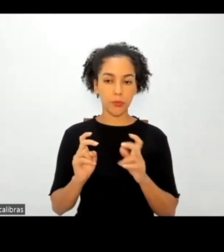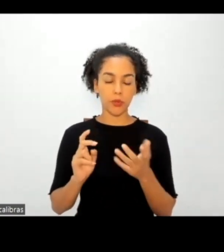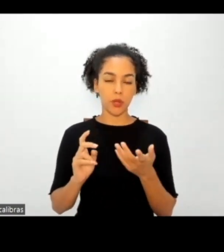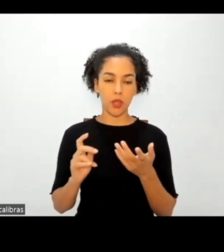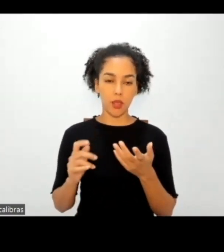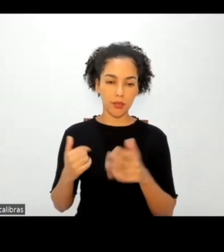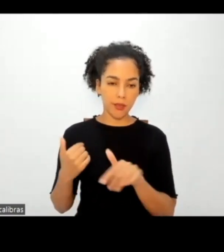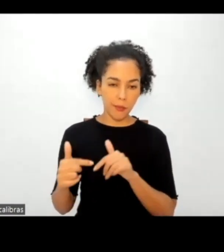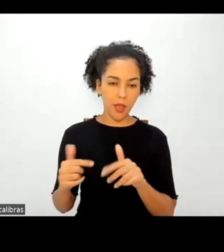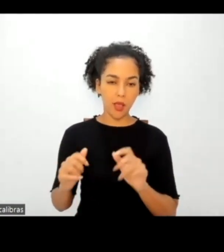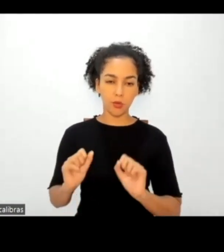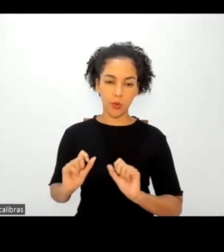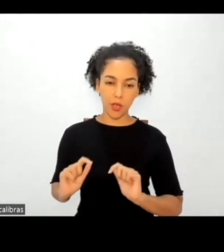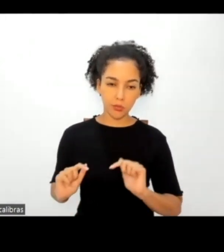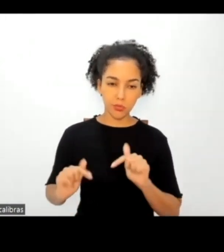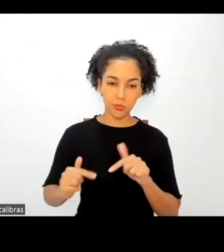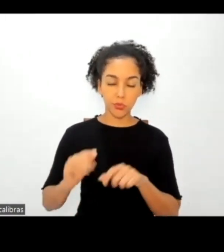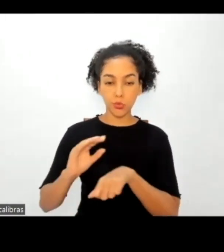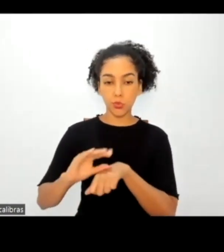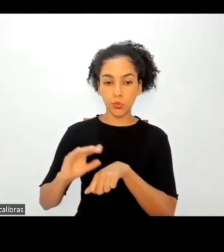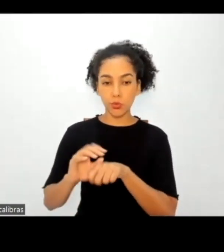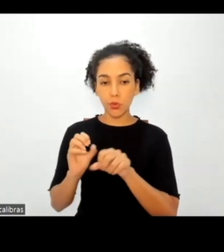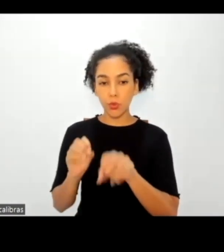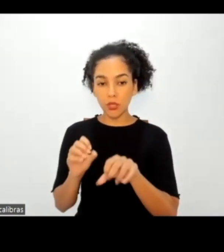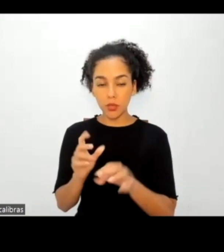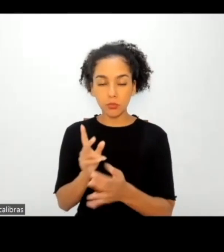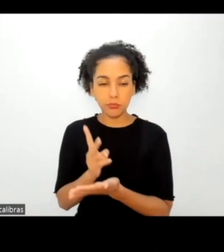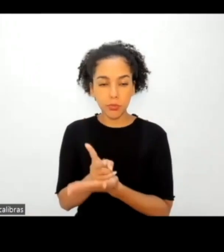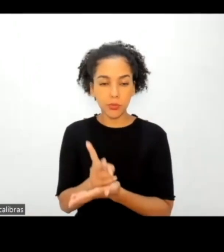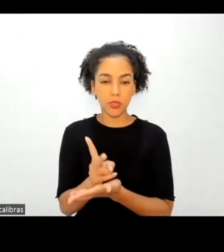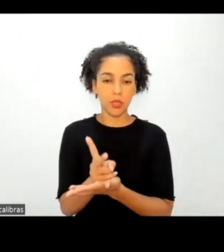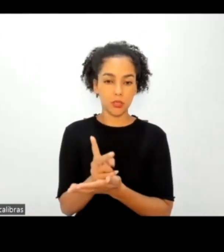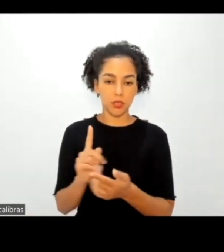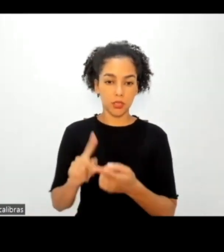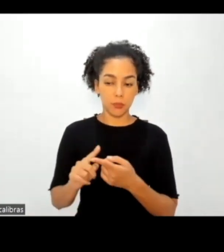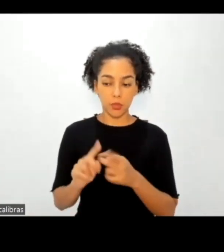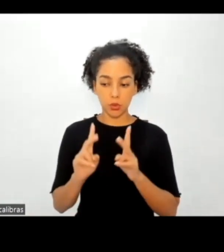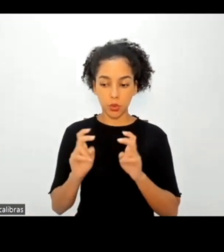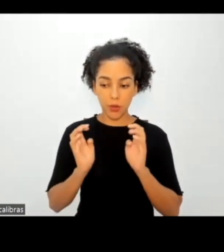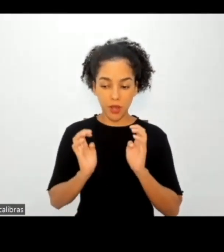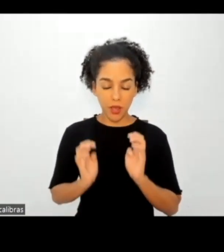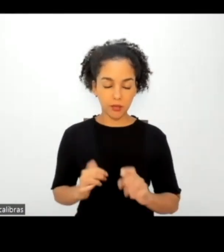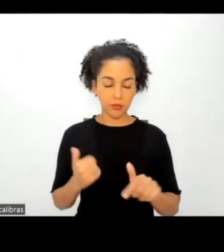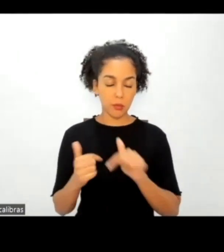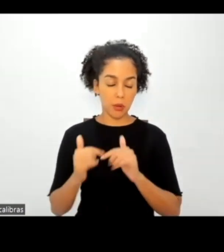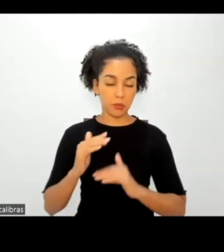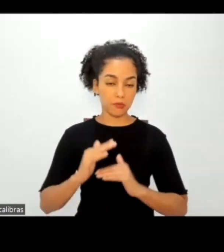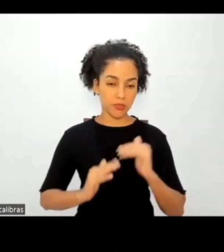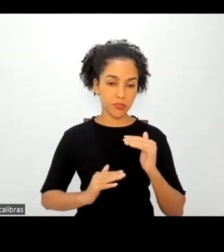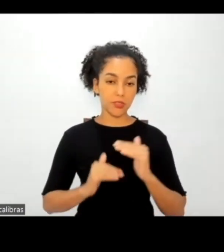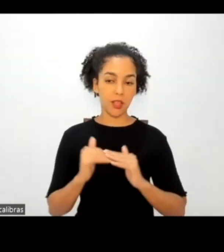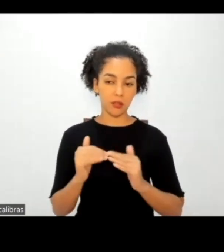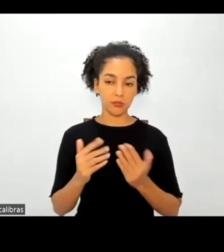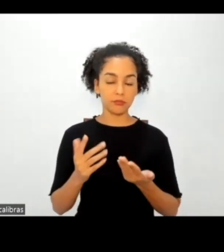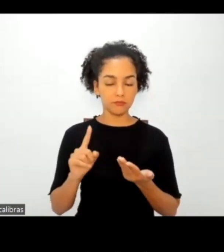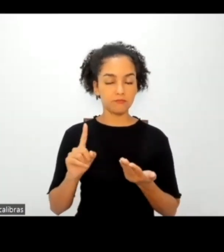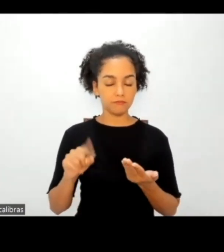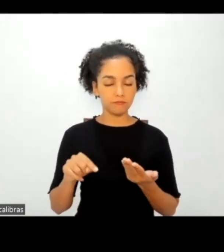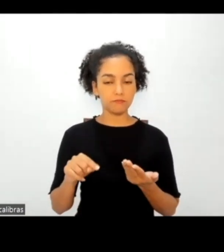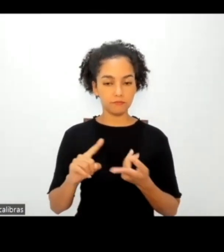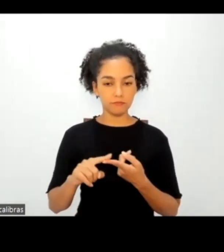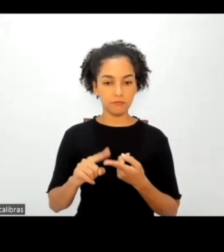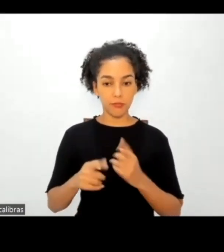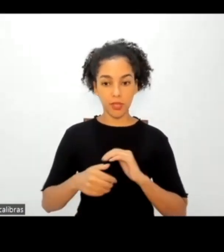dos cursos de educação permanente, né, dentre eles um sobre a ética, né, e o trabalho profissional, né, eu acho que inclusive também saudar o